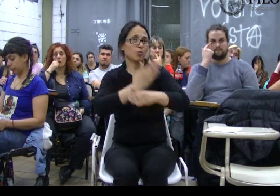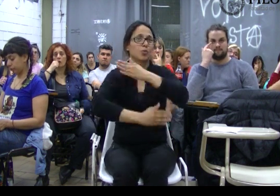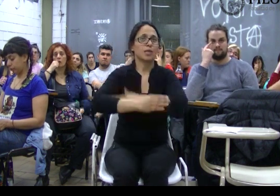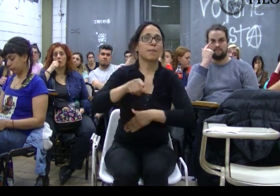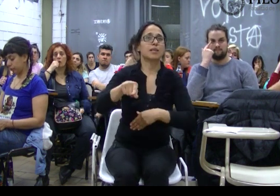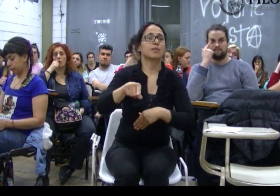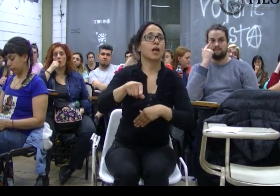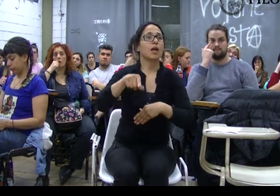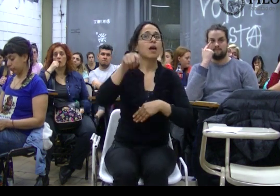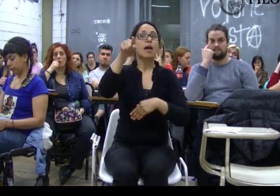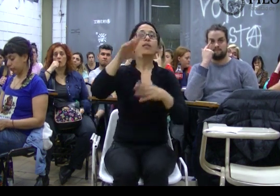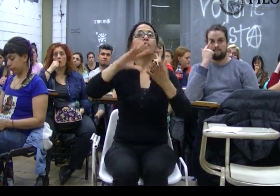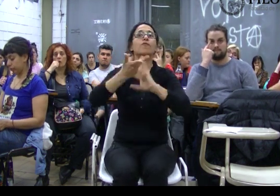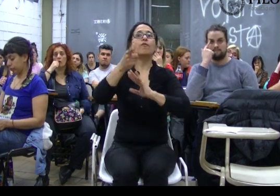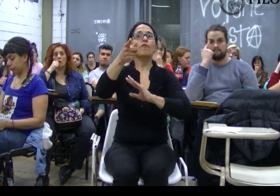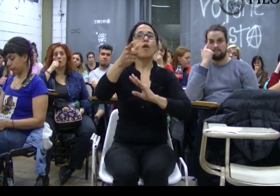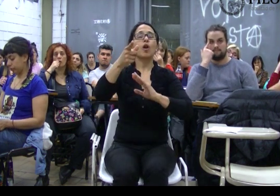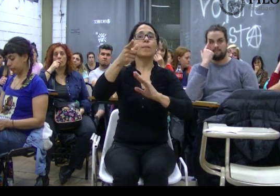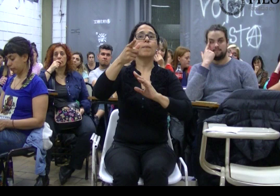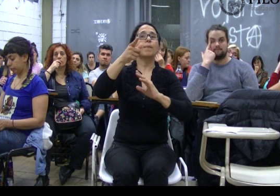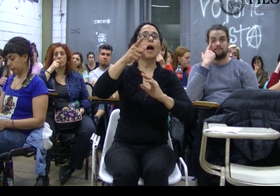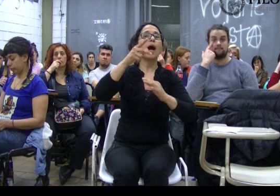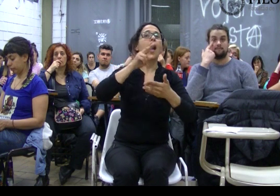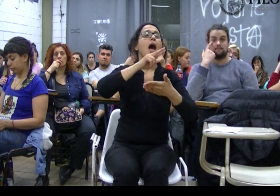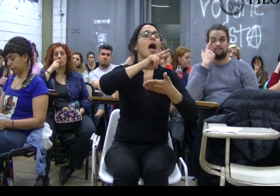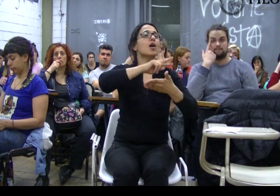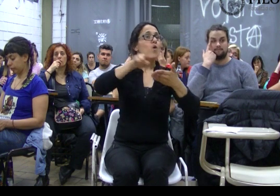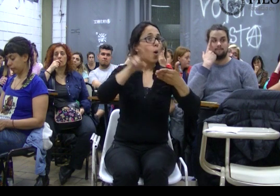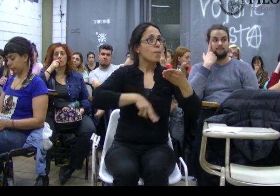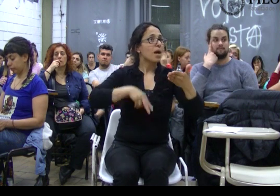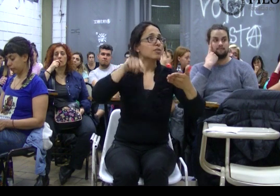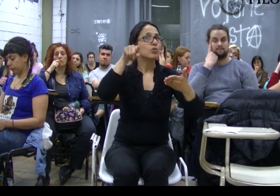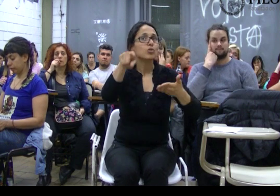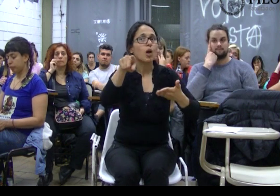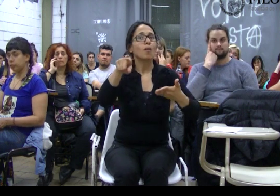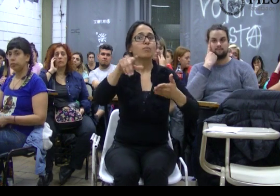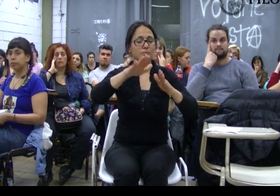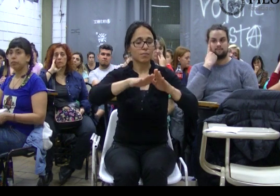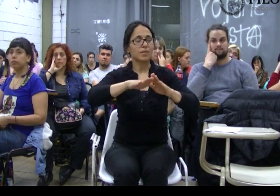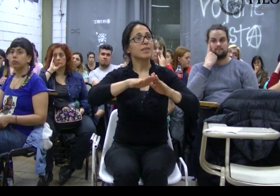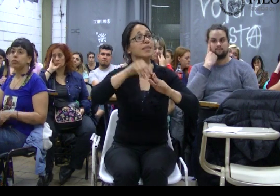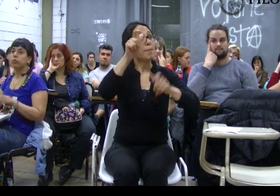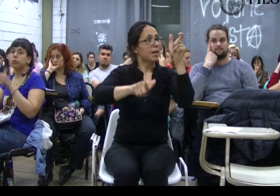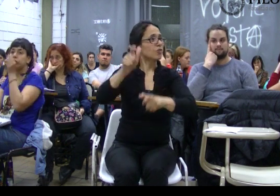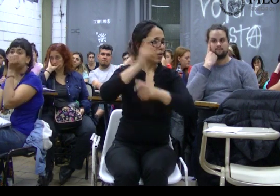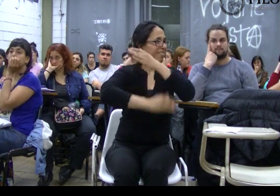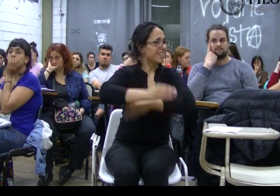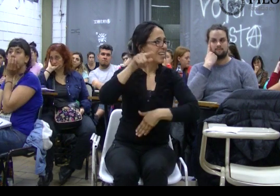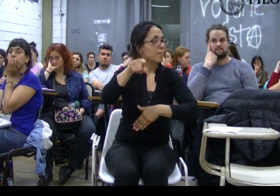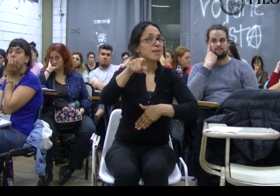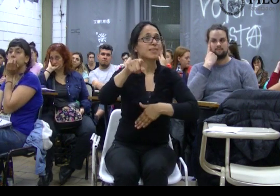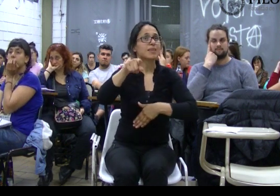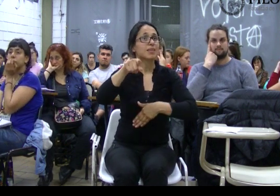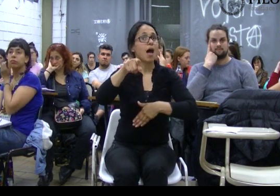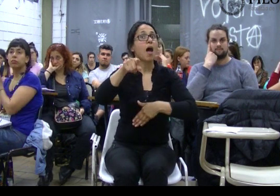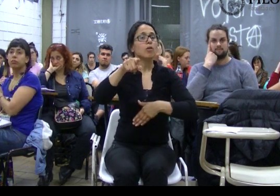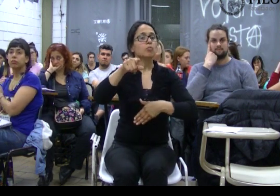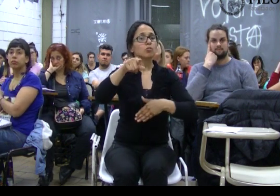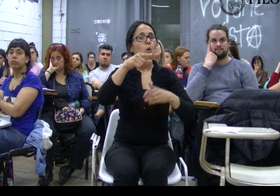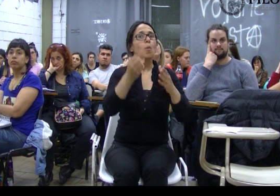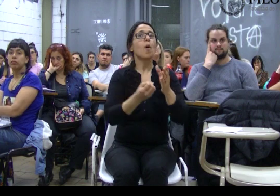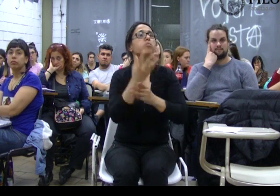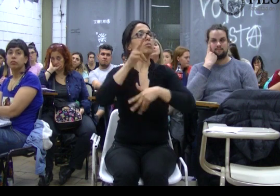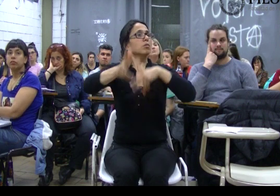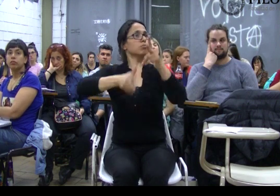es la convención, la versión infantil de la Convención de los Derechos para las Personas con Discapacidad, hecho en lengua